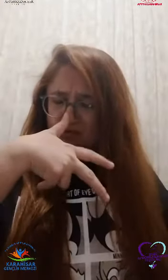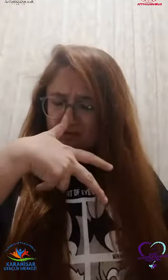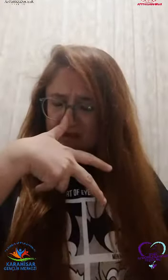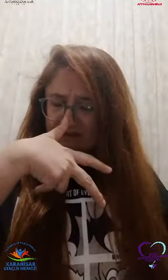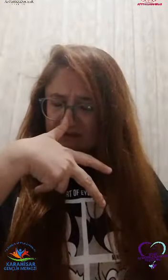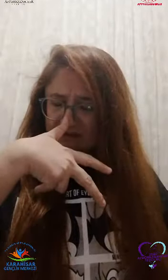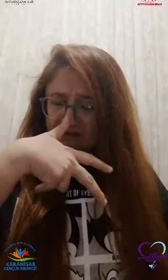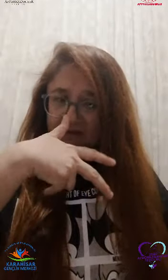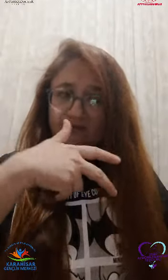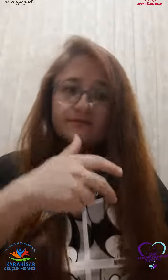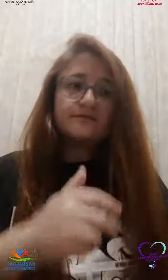üzülmek,